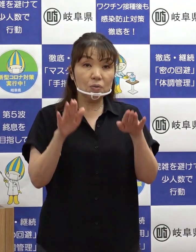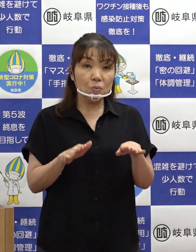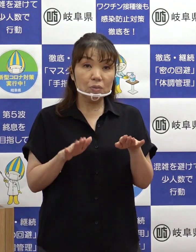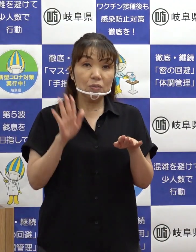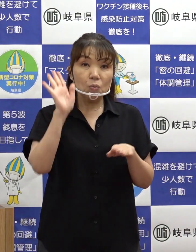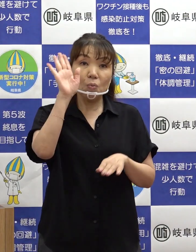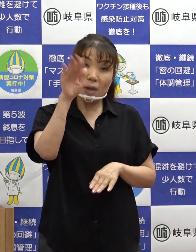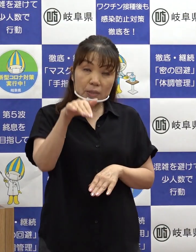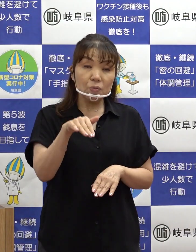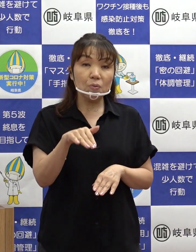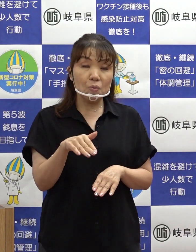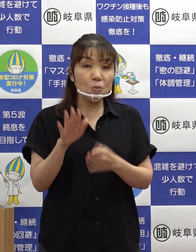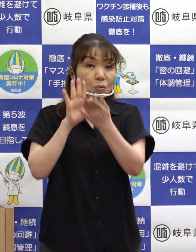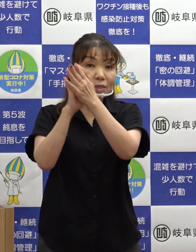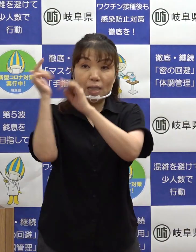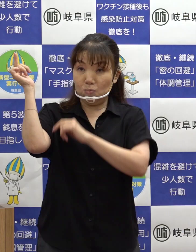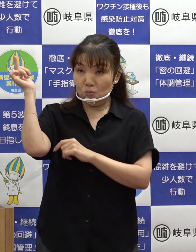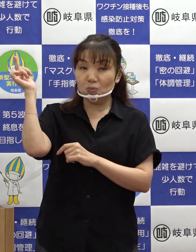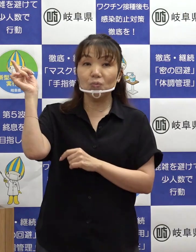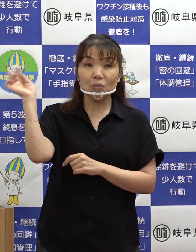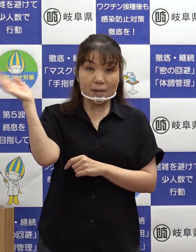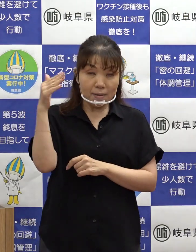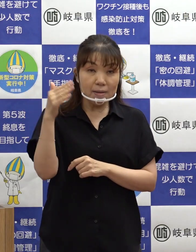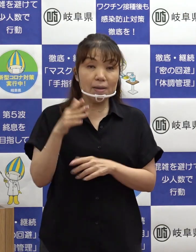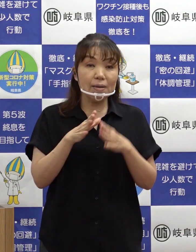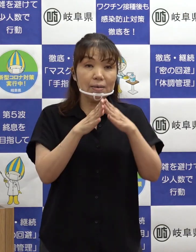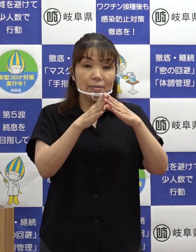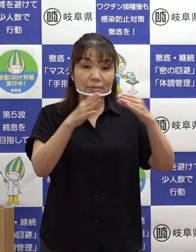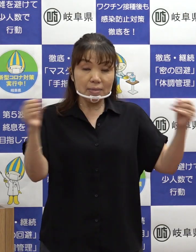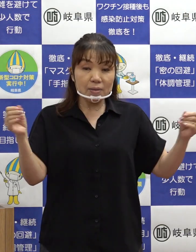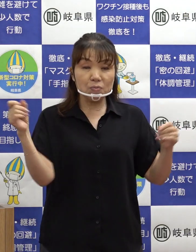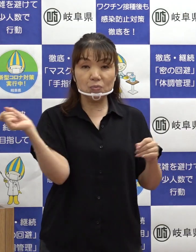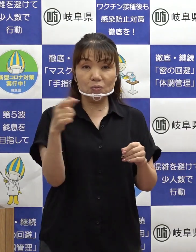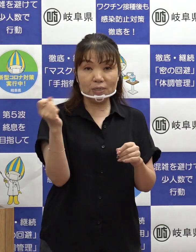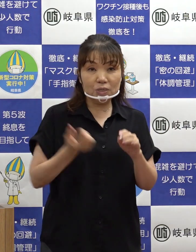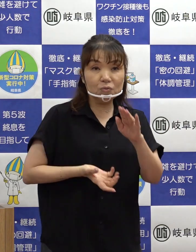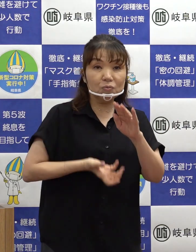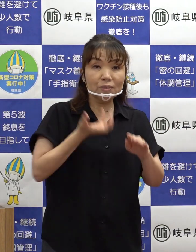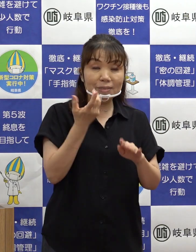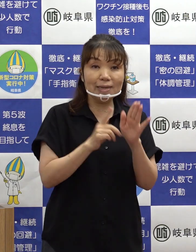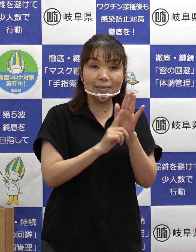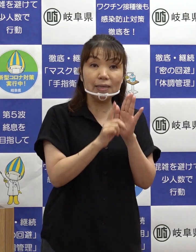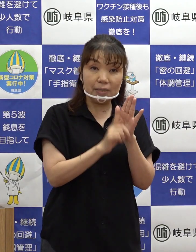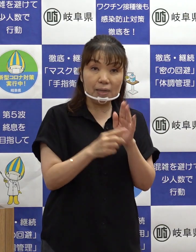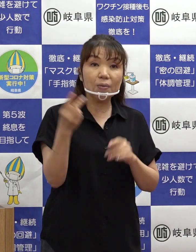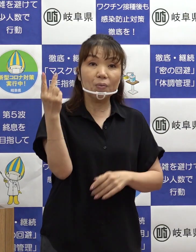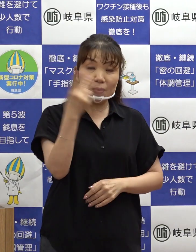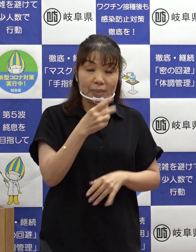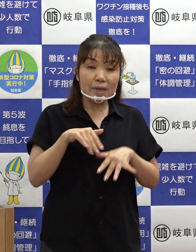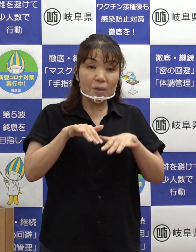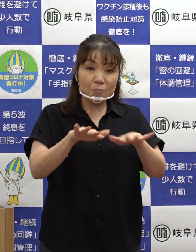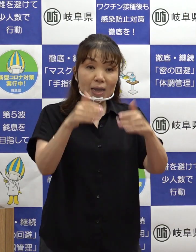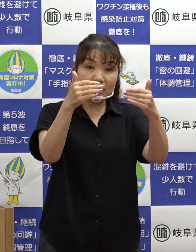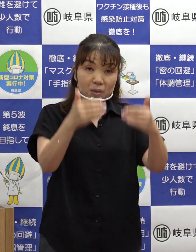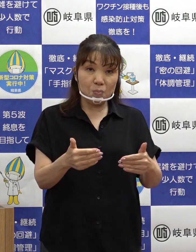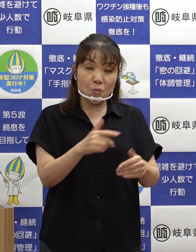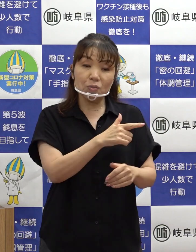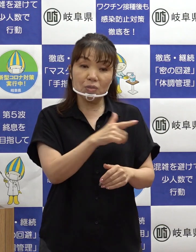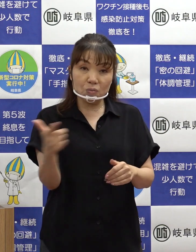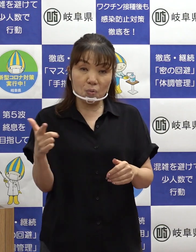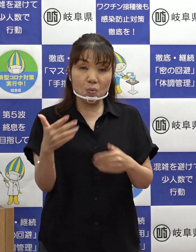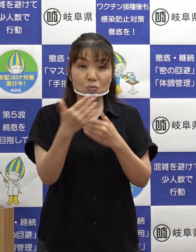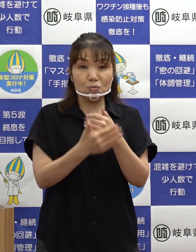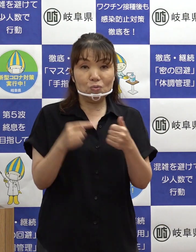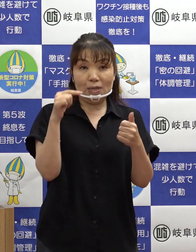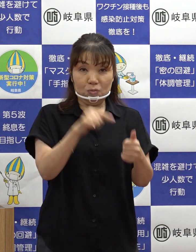後政府の方で、全国の緊急事態宣言、それからまん延防止等重点措置区域